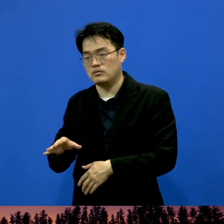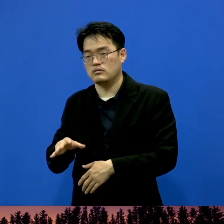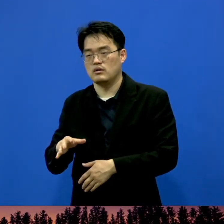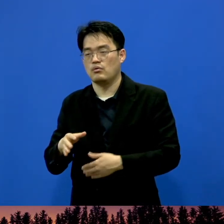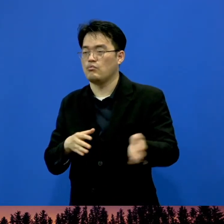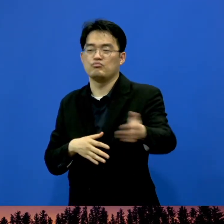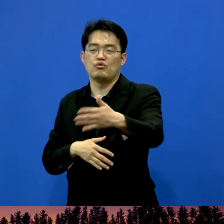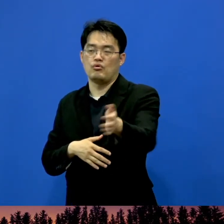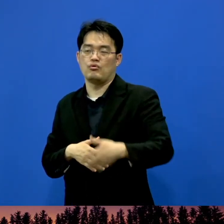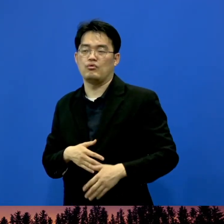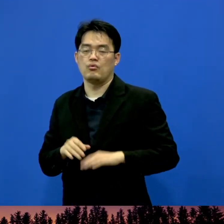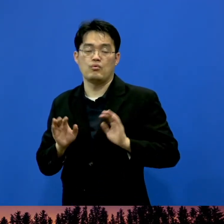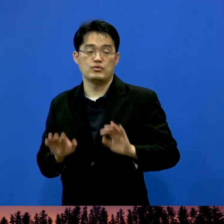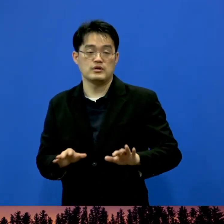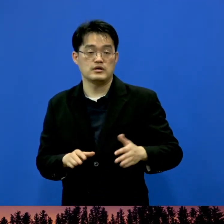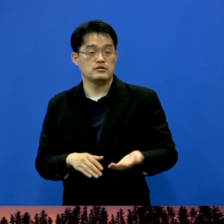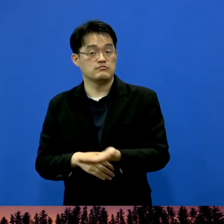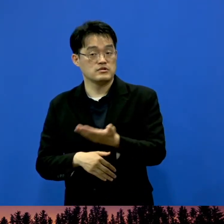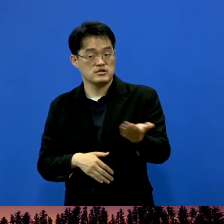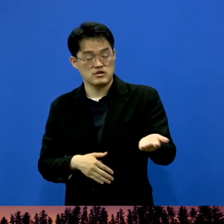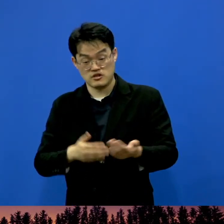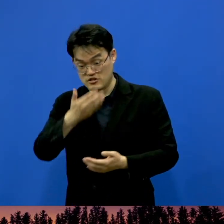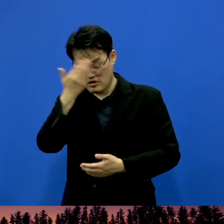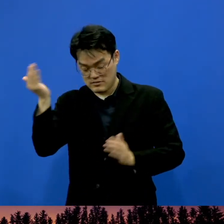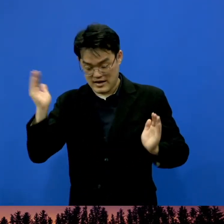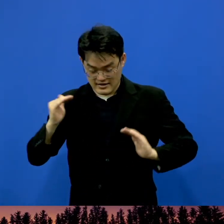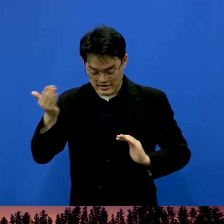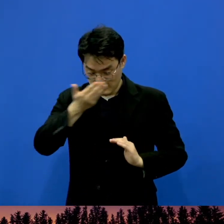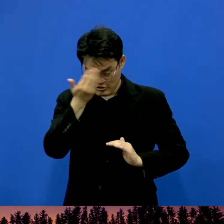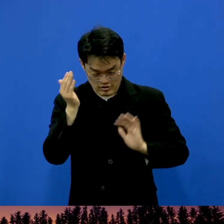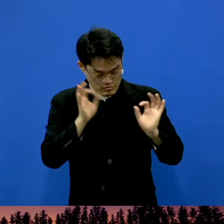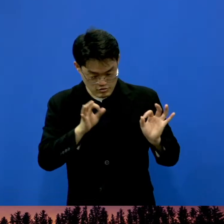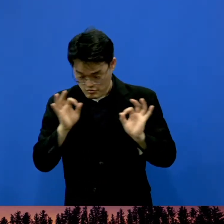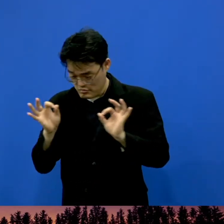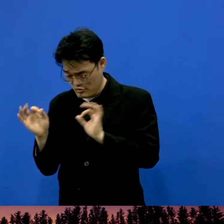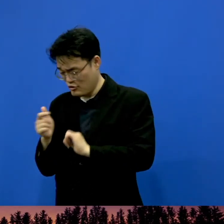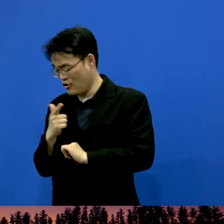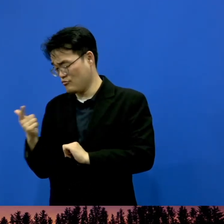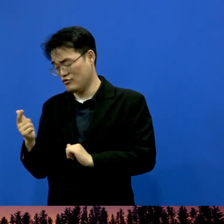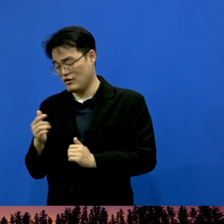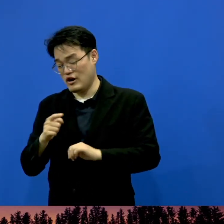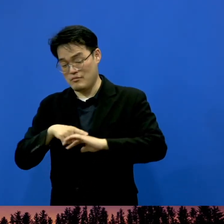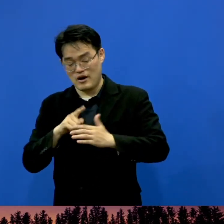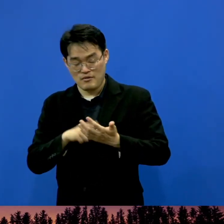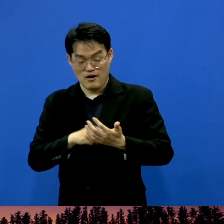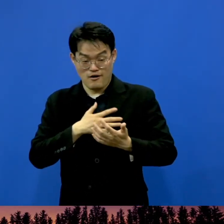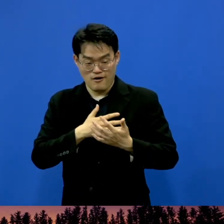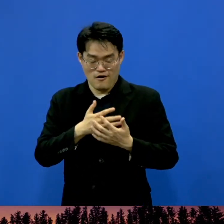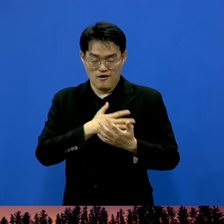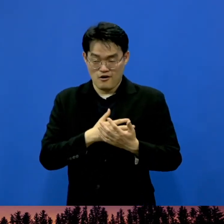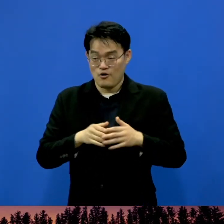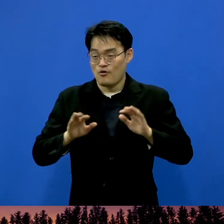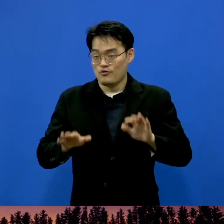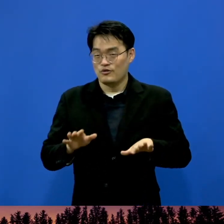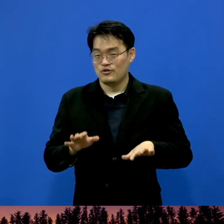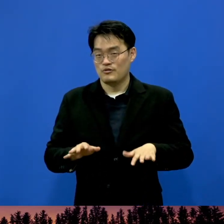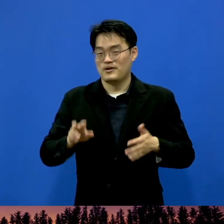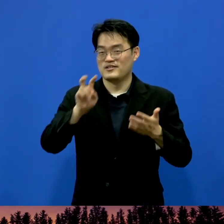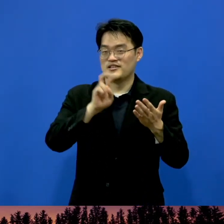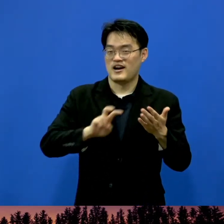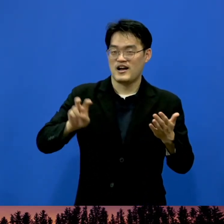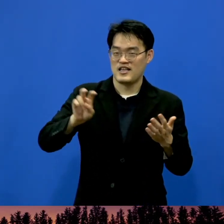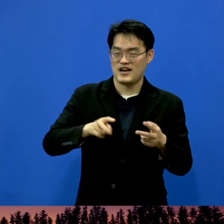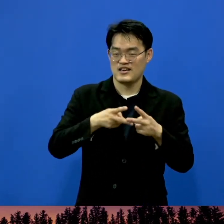저는 우리 이 다음 세대를 보고 가슴이 널뛰는 게 그거예요. 오늘도 보니까 너무 그냥 막